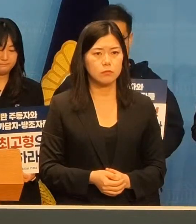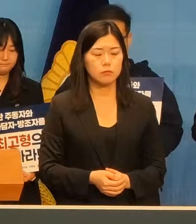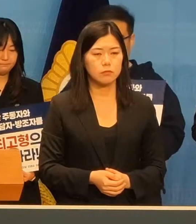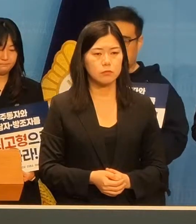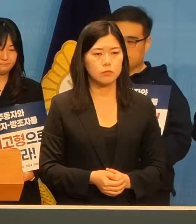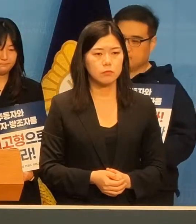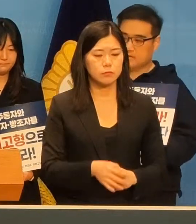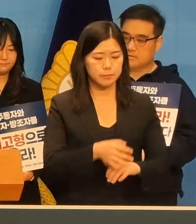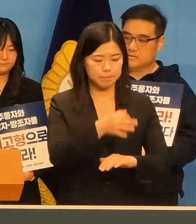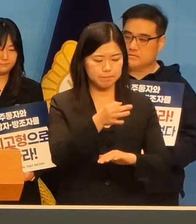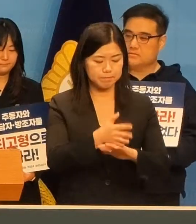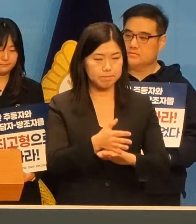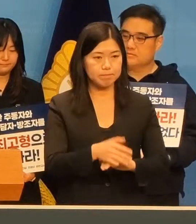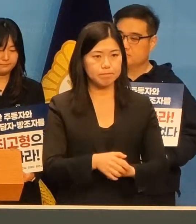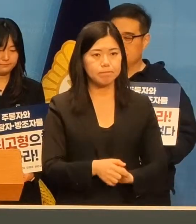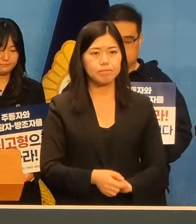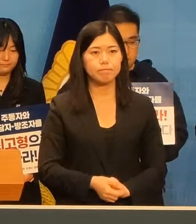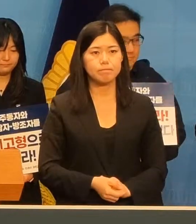죄송합니다.